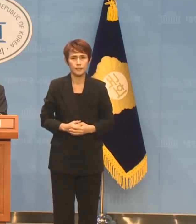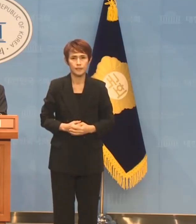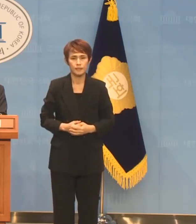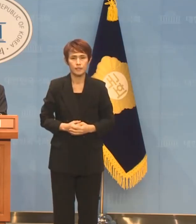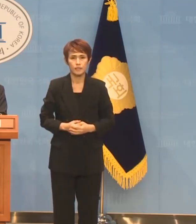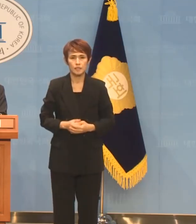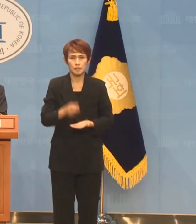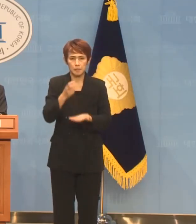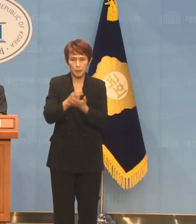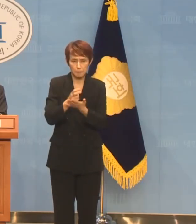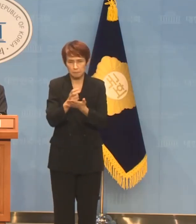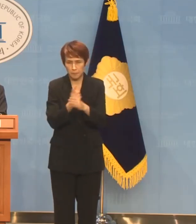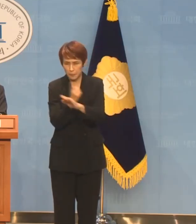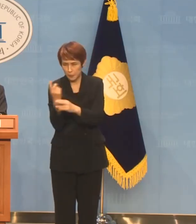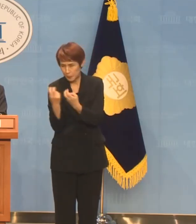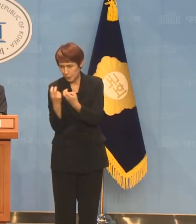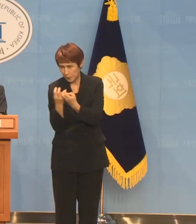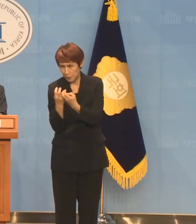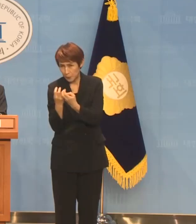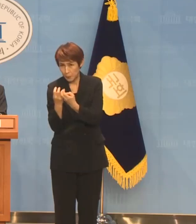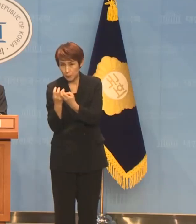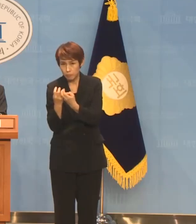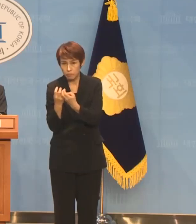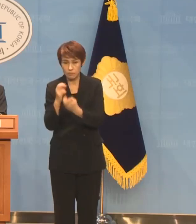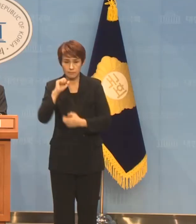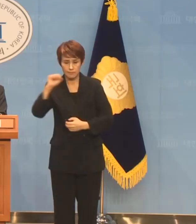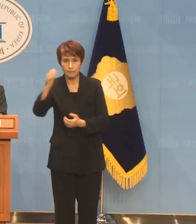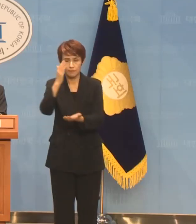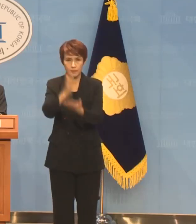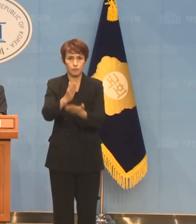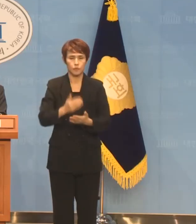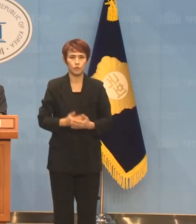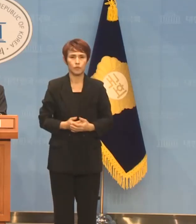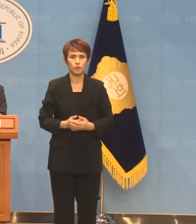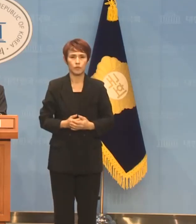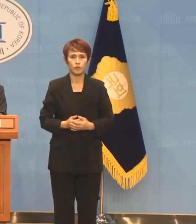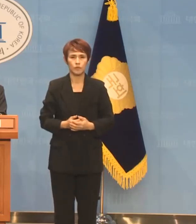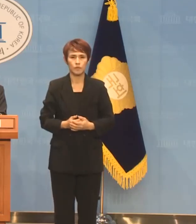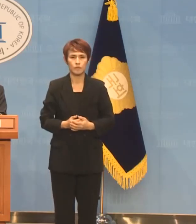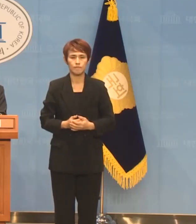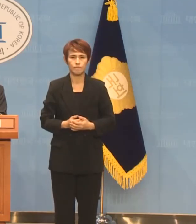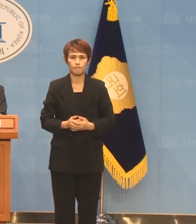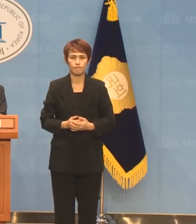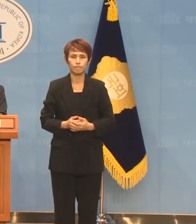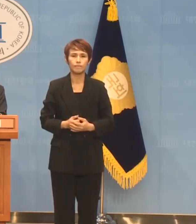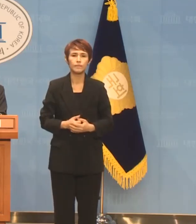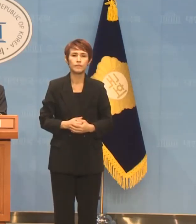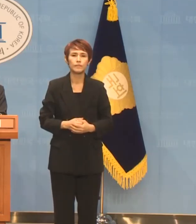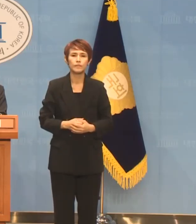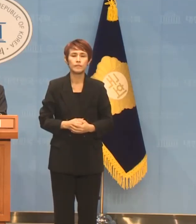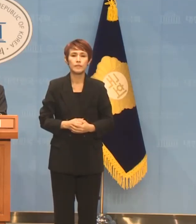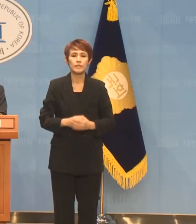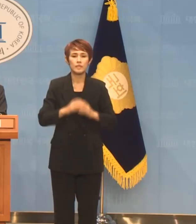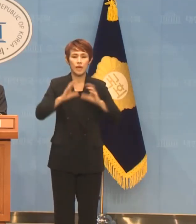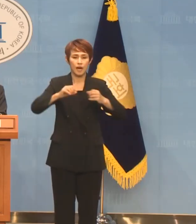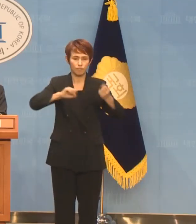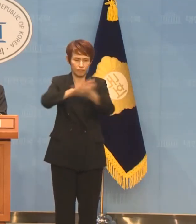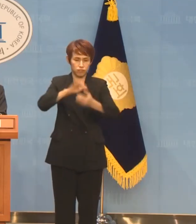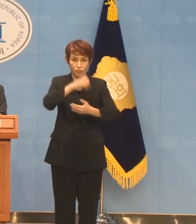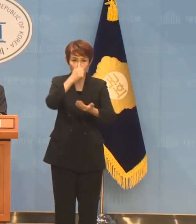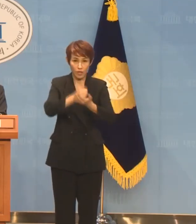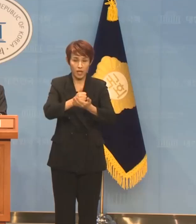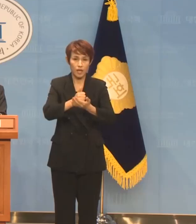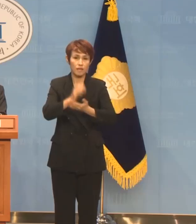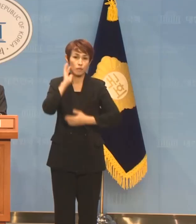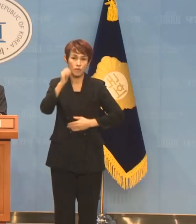법을 피해가려는 비열한 시도에 끌려가서는 안 됩니다. 엄정하게 대응해야 합니다. 내란 속의 윤석열을